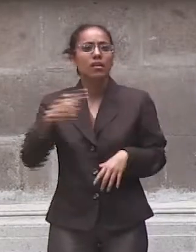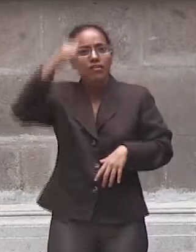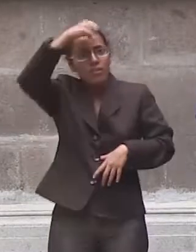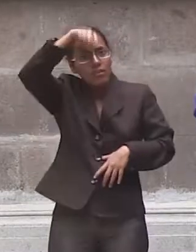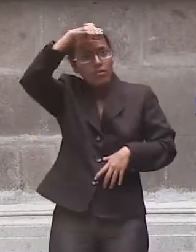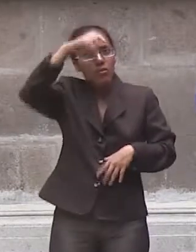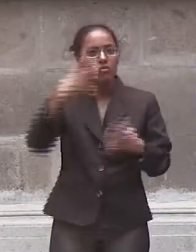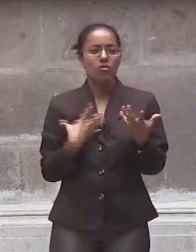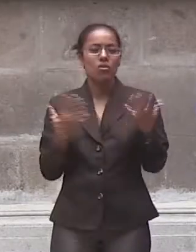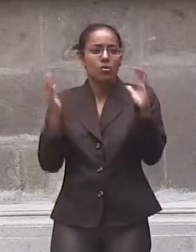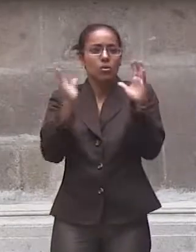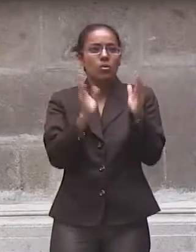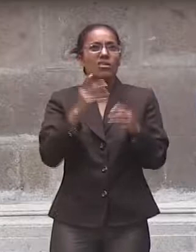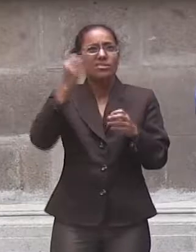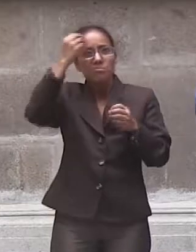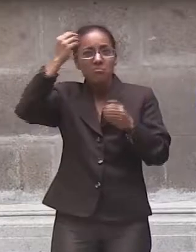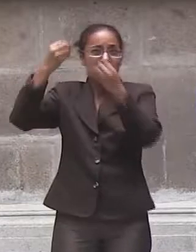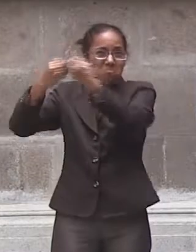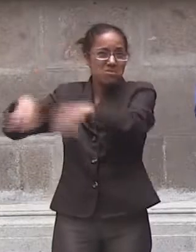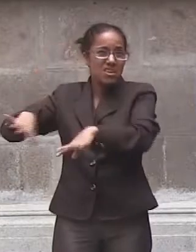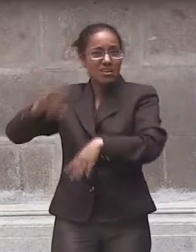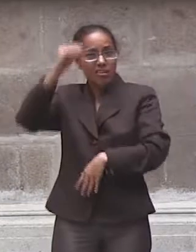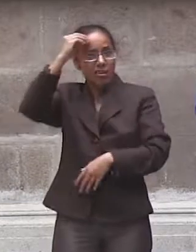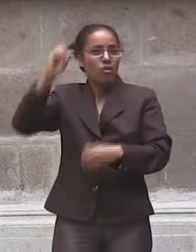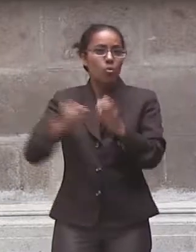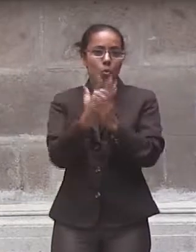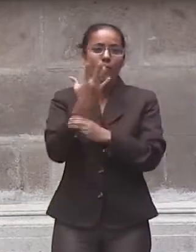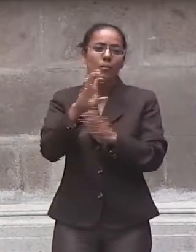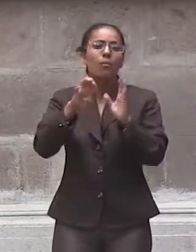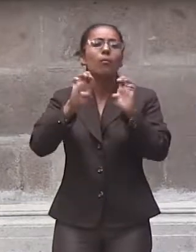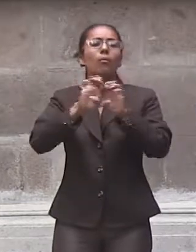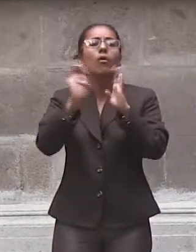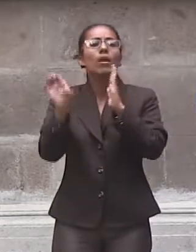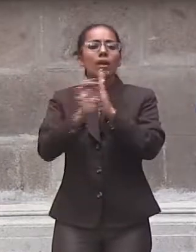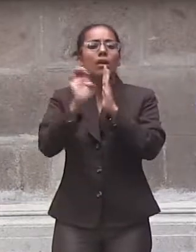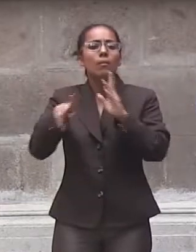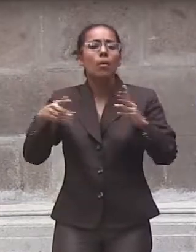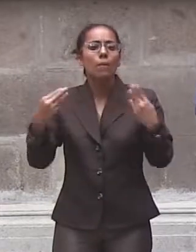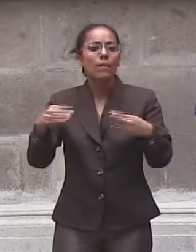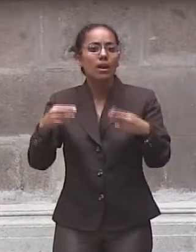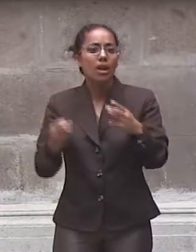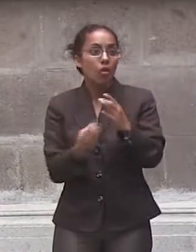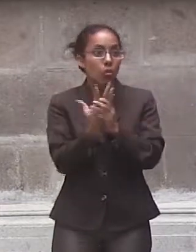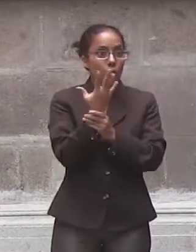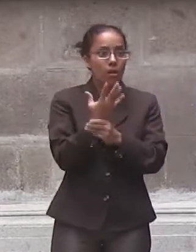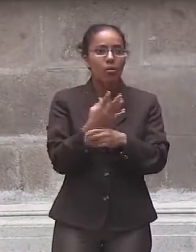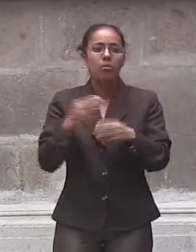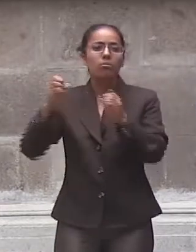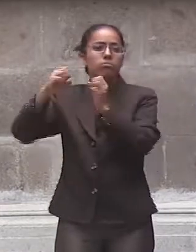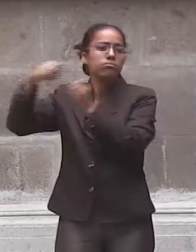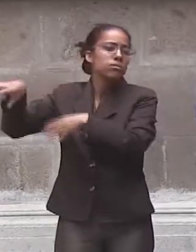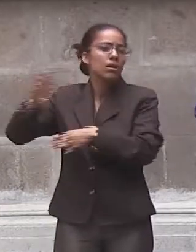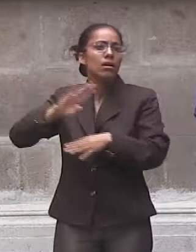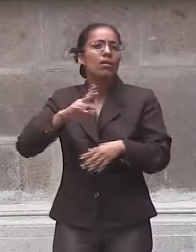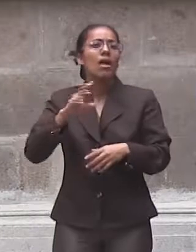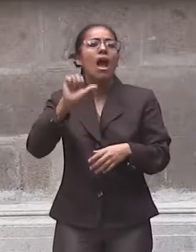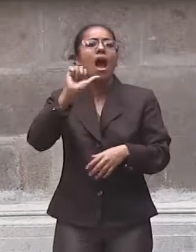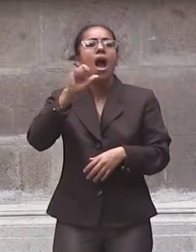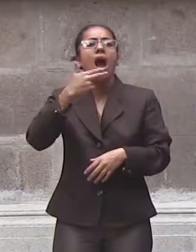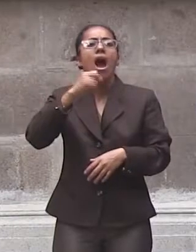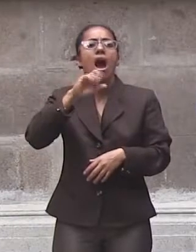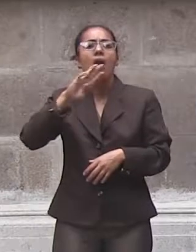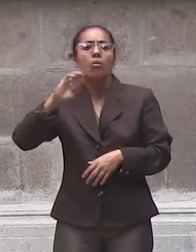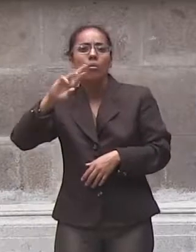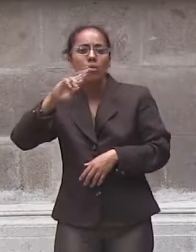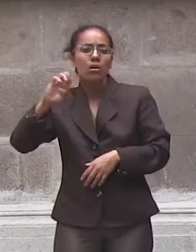se vuelven obsoletas de acuerdo a cómo el mercado va ofreciendo diferentes opciones de hardware y de